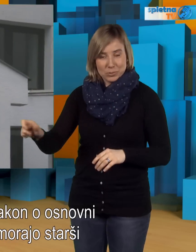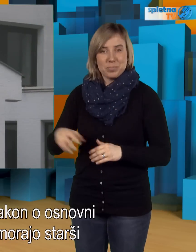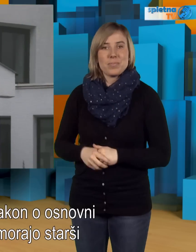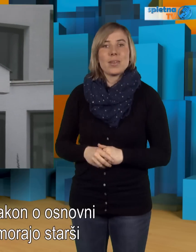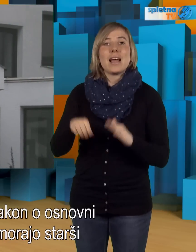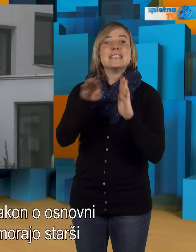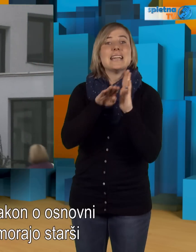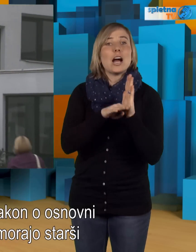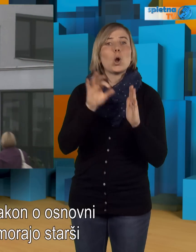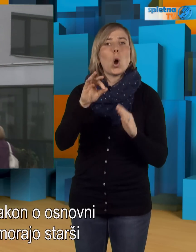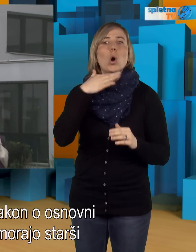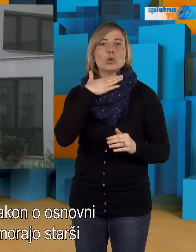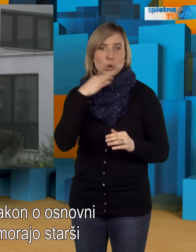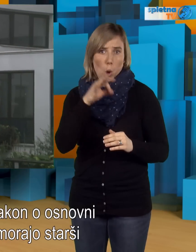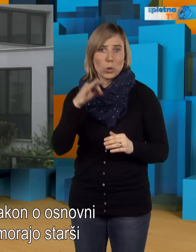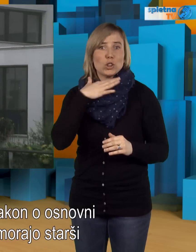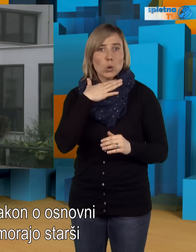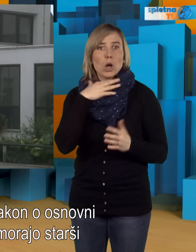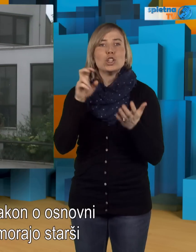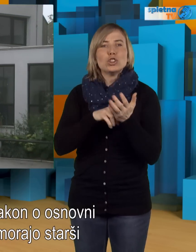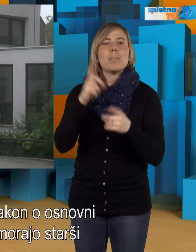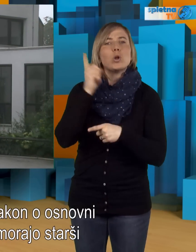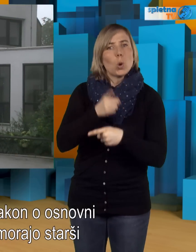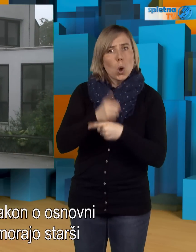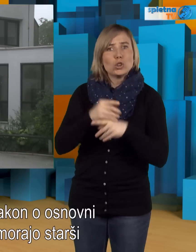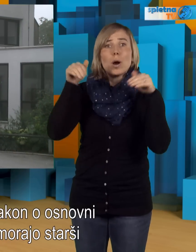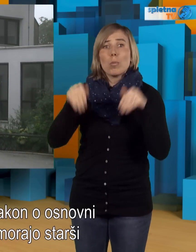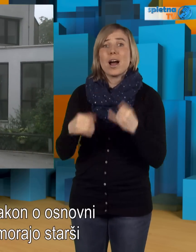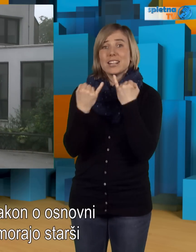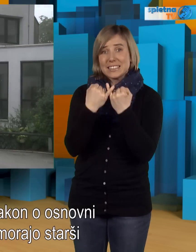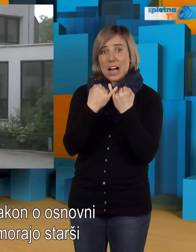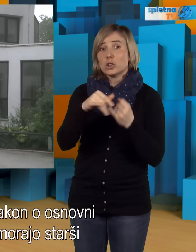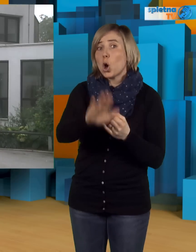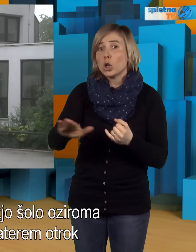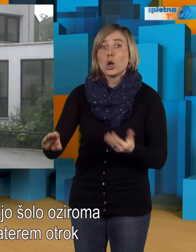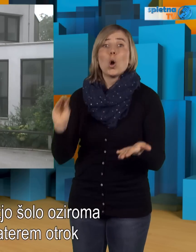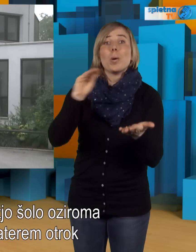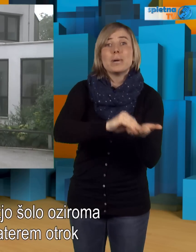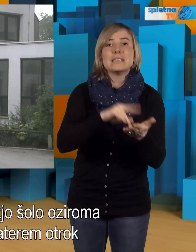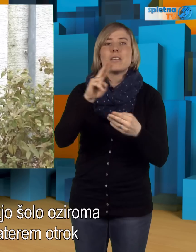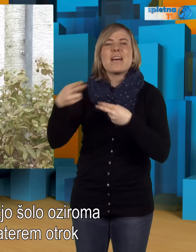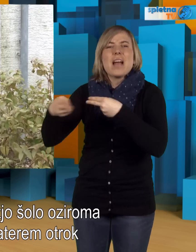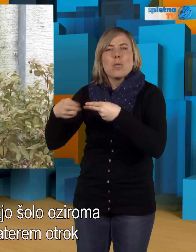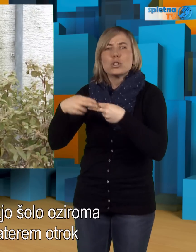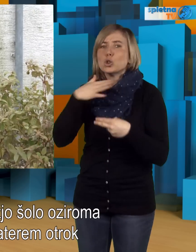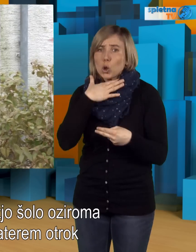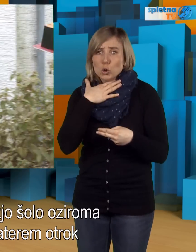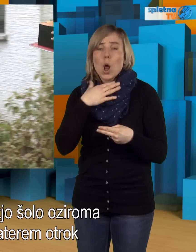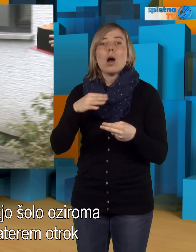21.817. Zakon o osnovni šoli še določa, da morajo starši otroke vpisati v najbližjo šolo oziroma v šolski